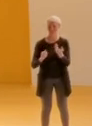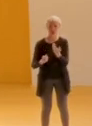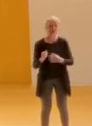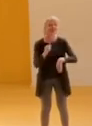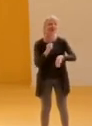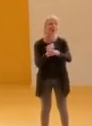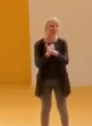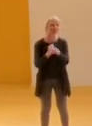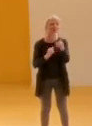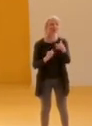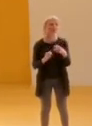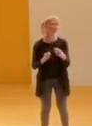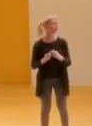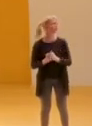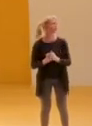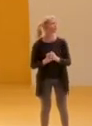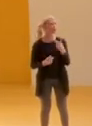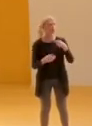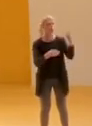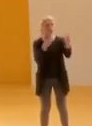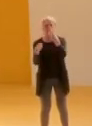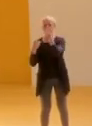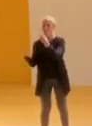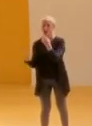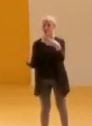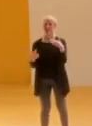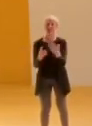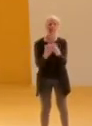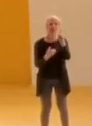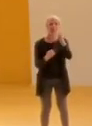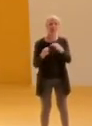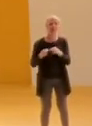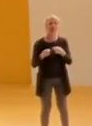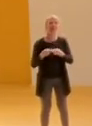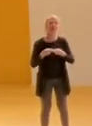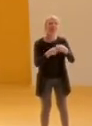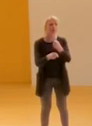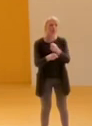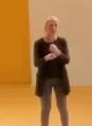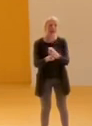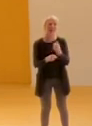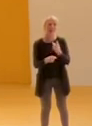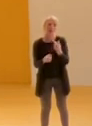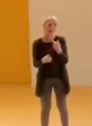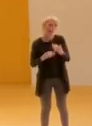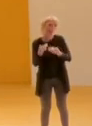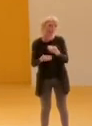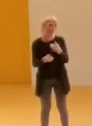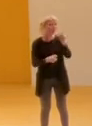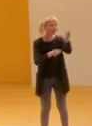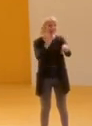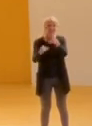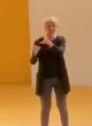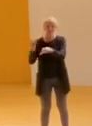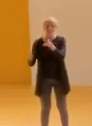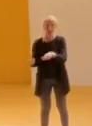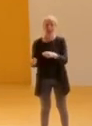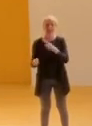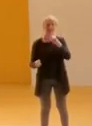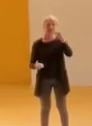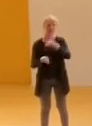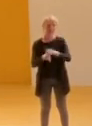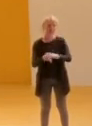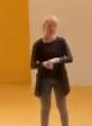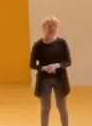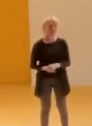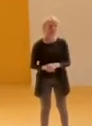wyszukiwał odpowiedniej firmy które chciały Z nim współpracować i tworzył niejako indywidualne zamówienia dokładne szczególarskie mówiące o tym